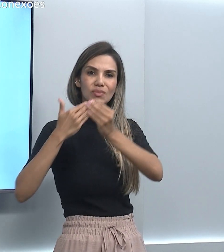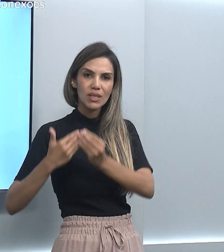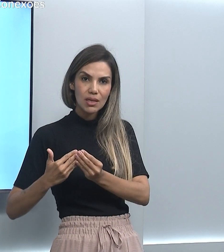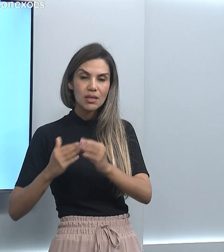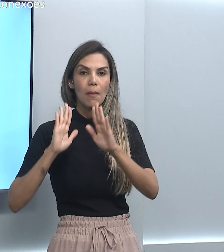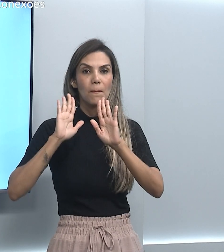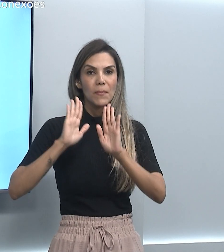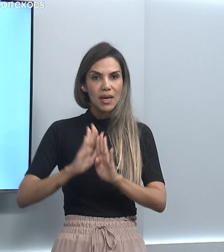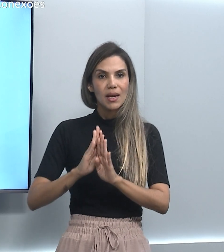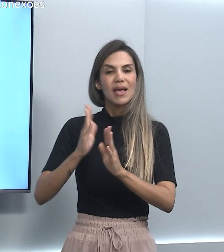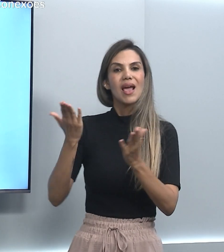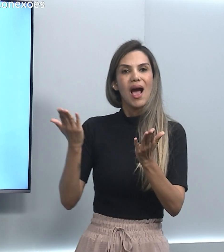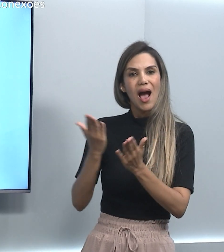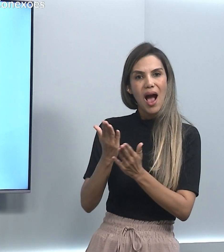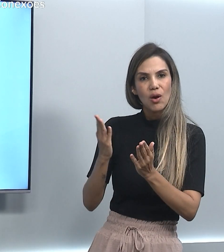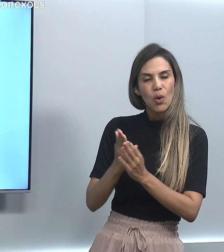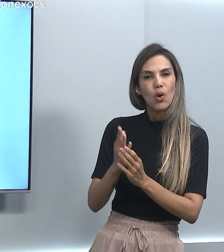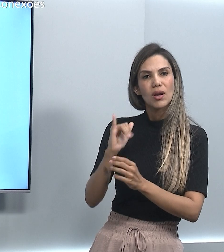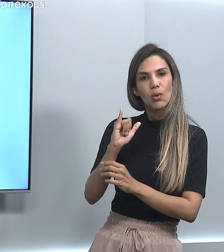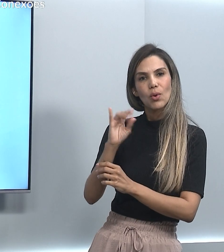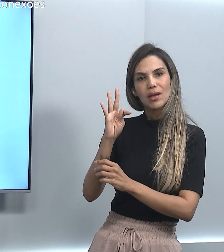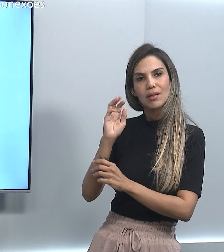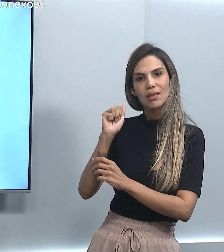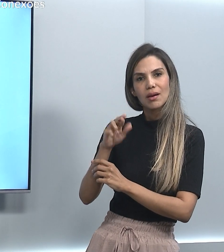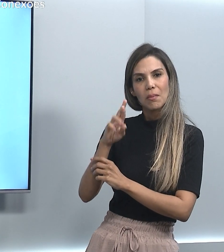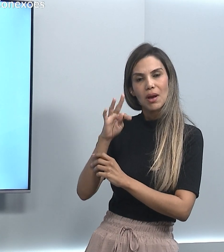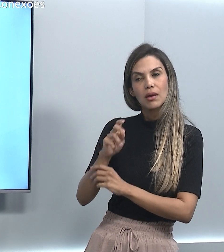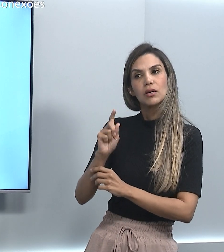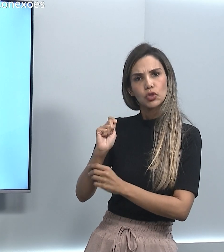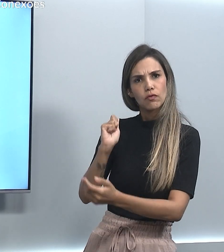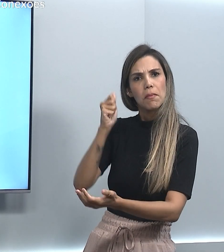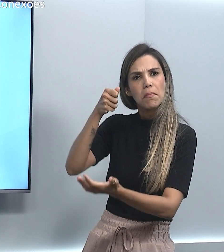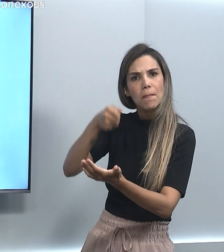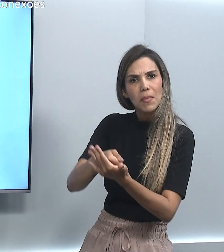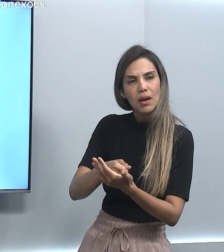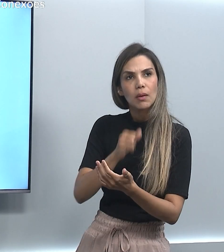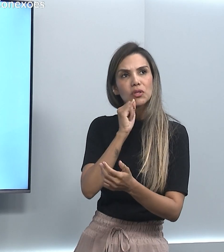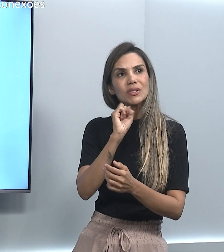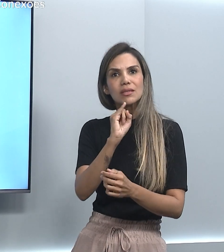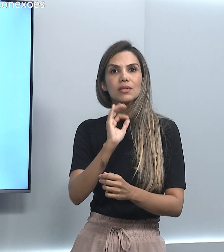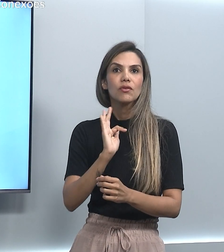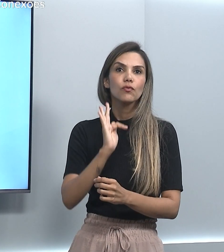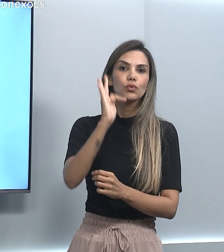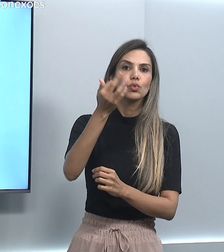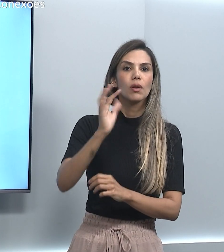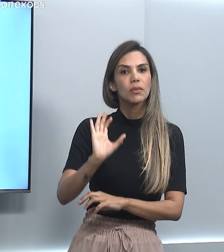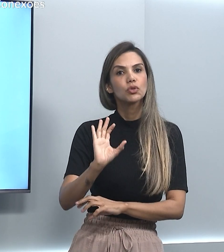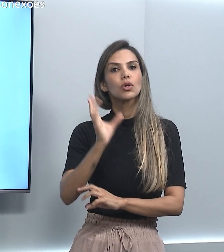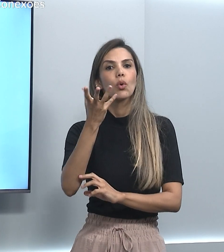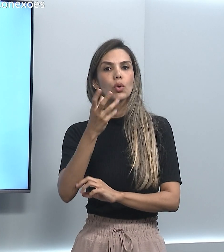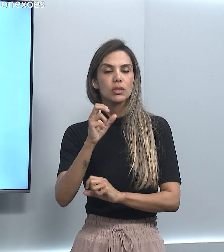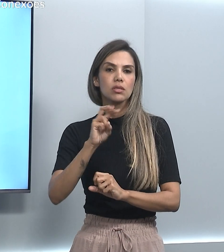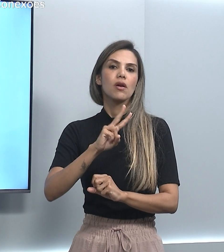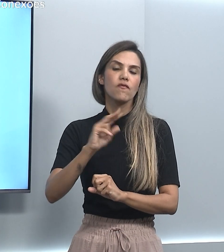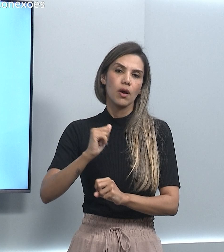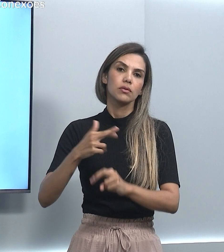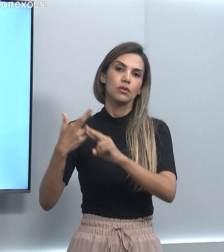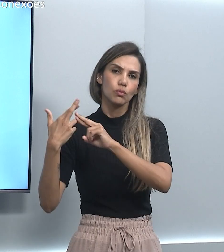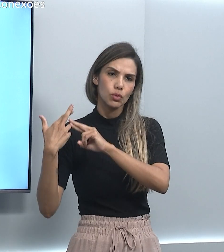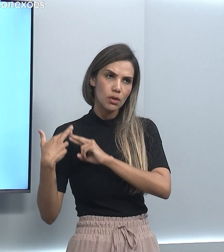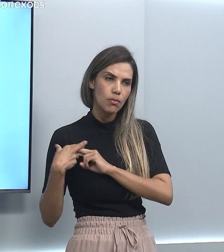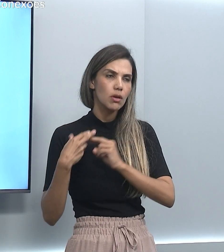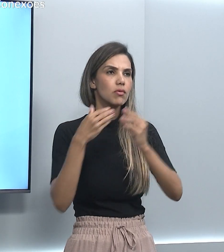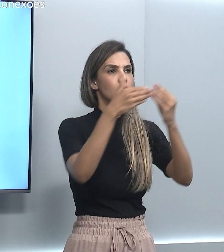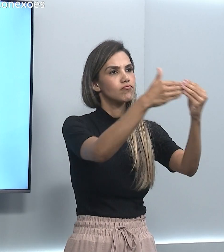com as despesas. O mesmo pode acontecer em futuros acidentes de acordo com os seguintes critérios: se a família